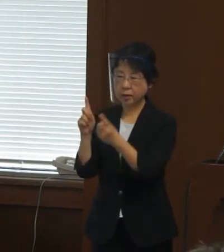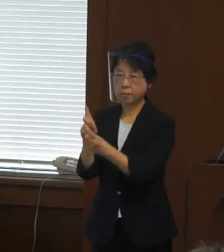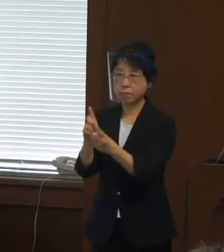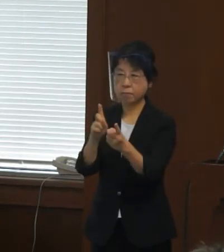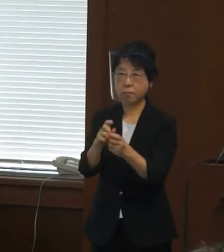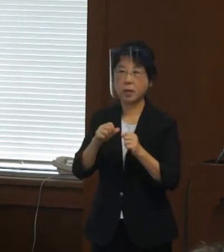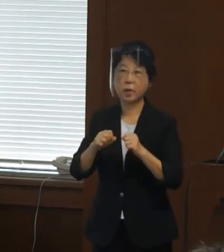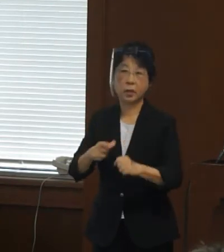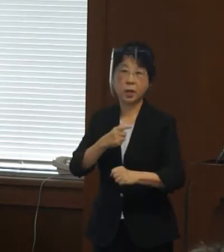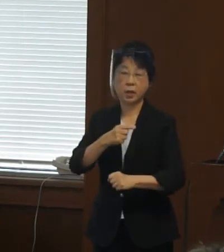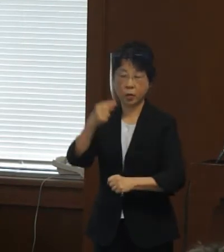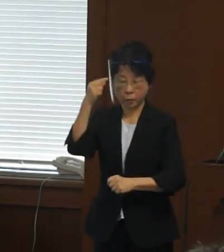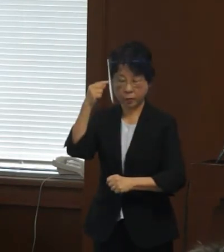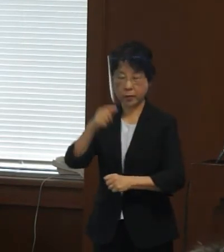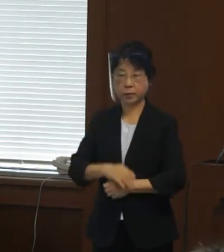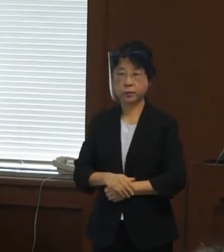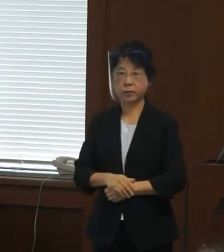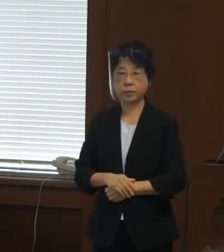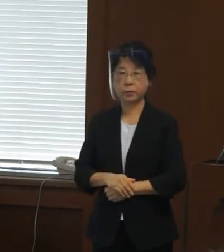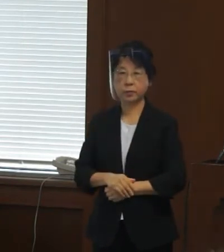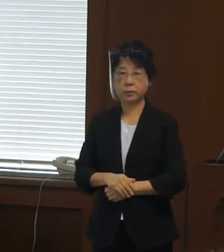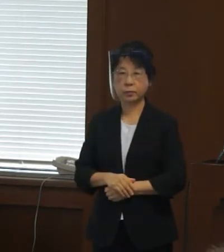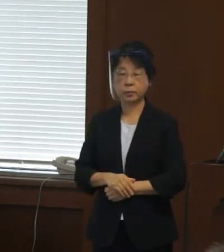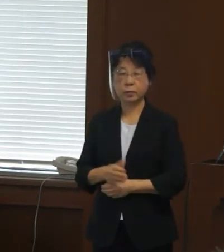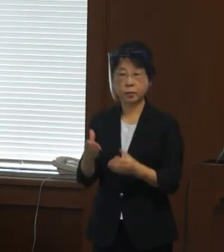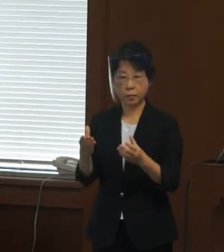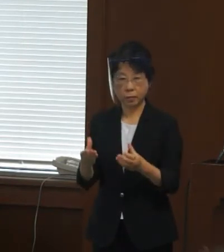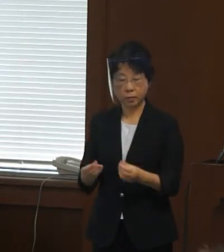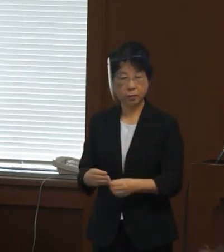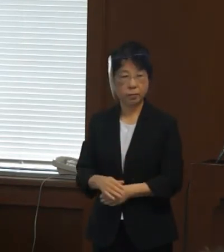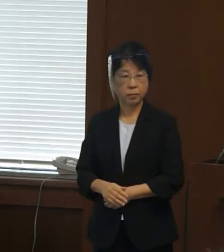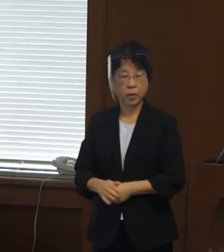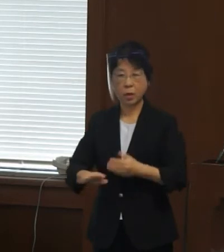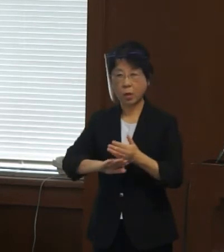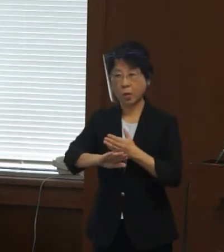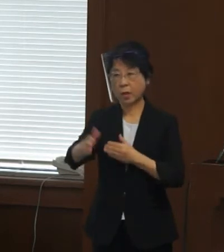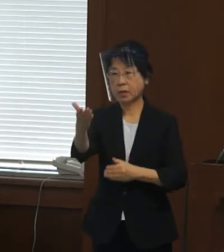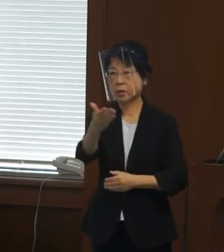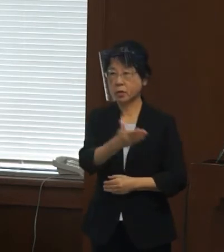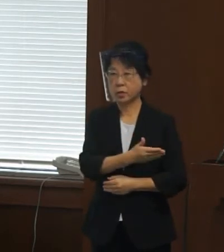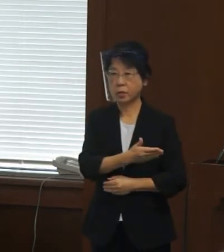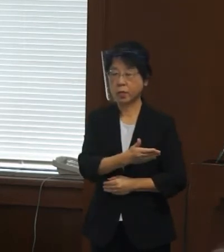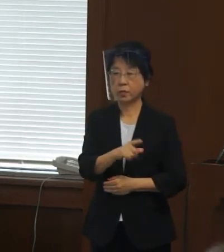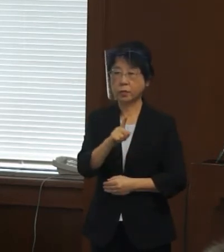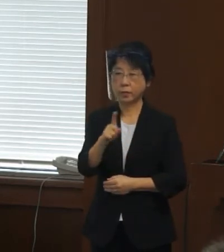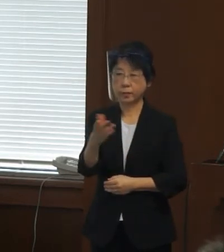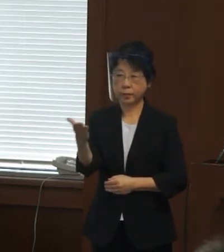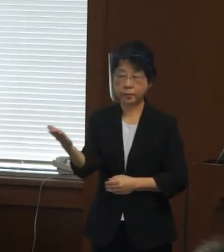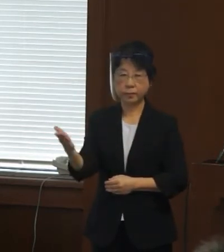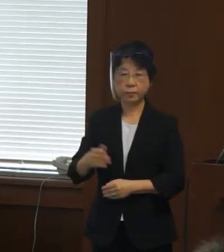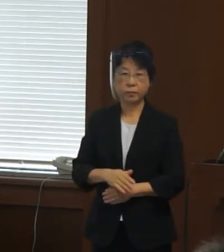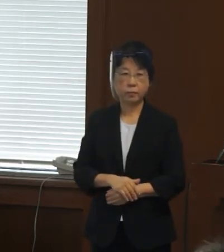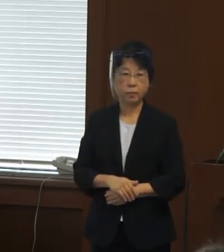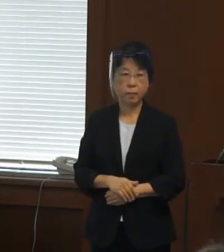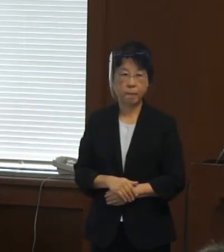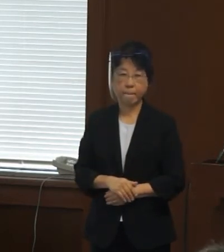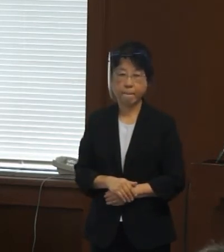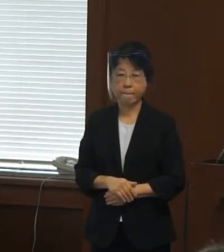最初からは以上です。 はい、それでは質問のあるところ、手を挙げてください。お願いします。